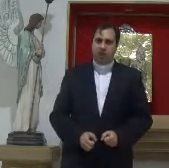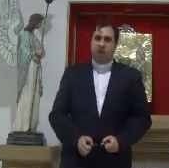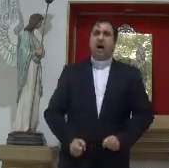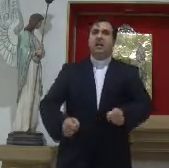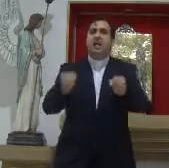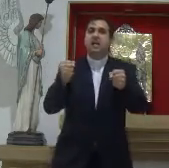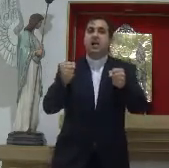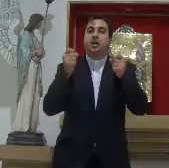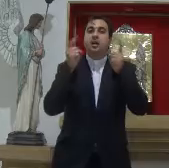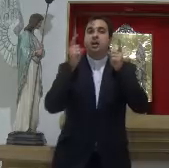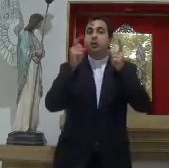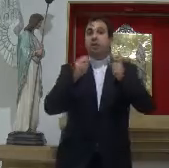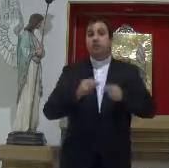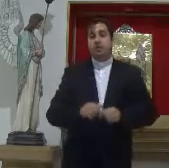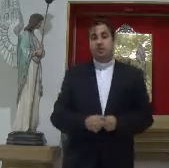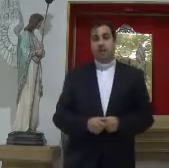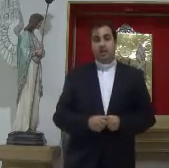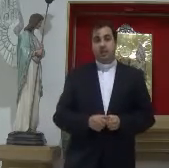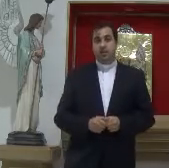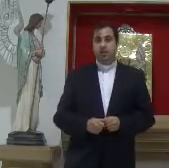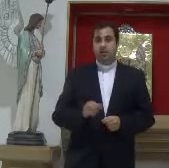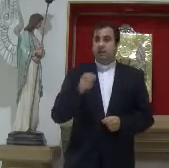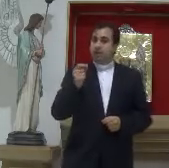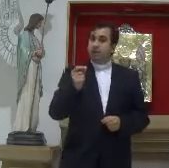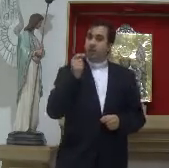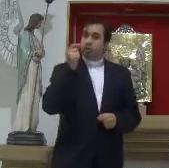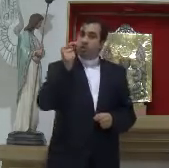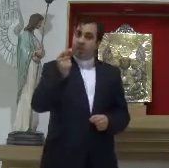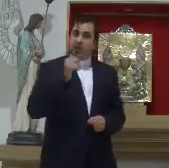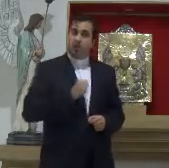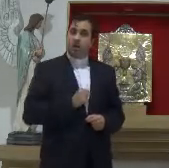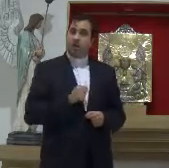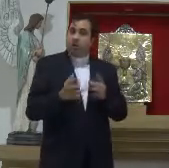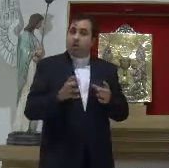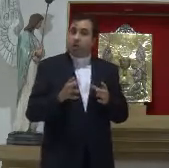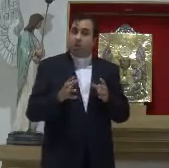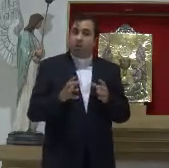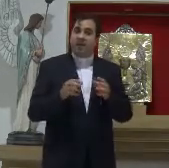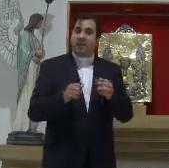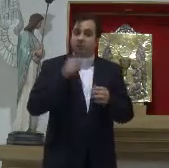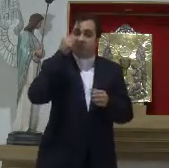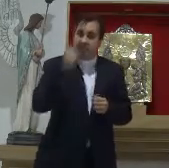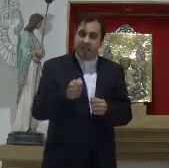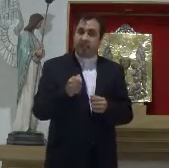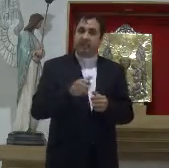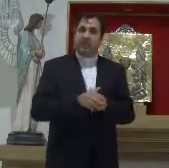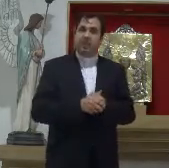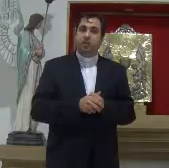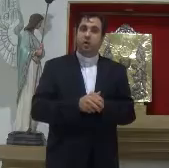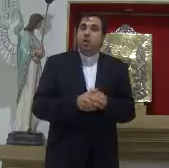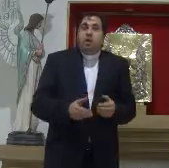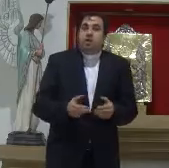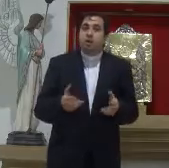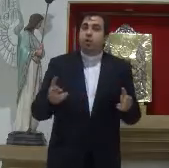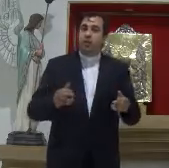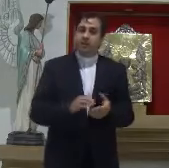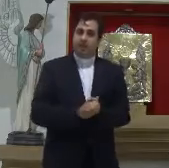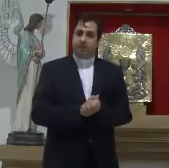arranca y no tienen perseverancia primero no se dejen robar la bendición es por comparar es tontería hay que seguir al señor segundo hay que tener